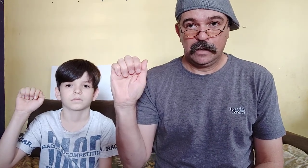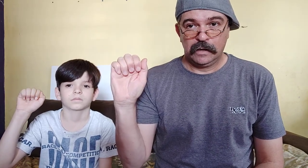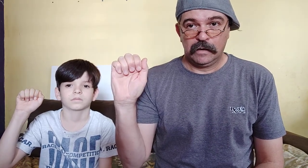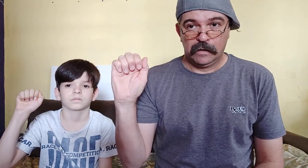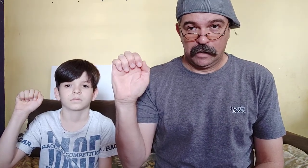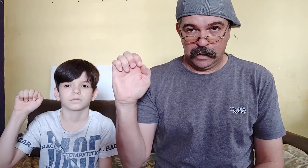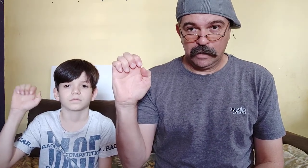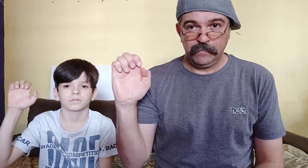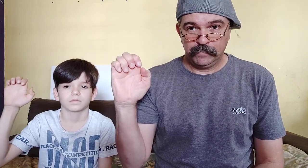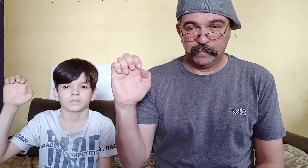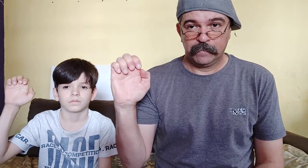E,